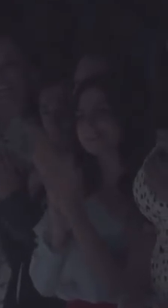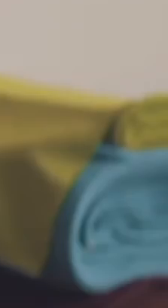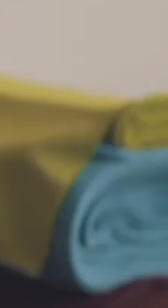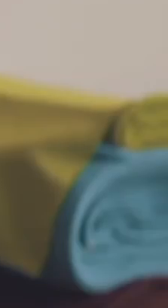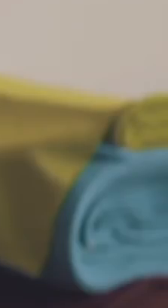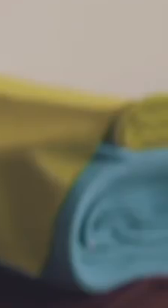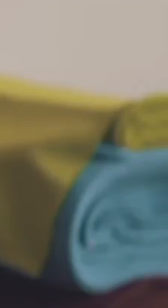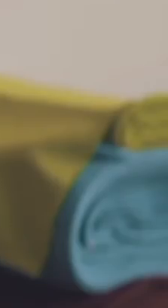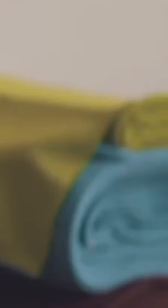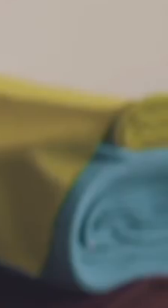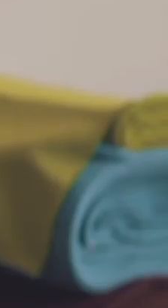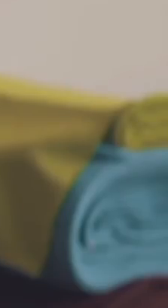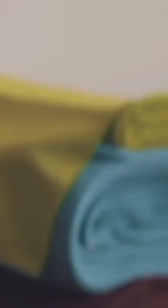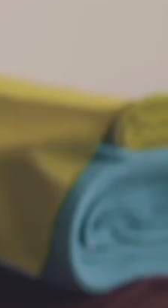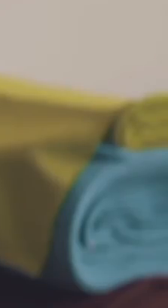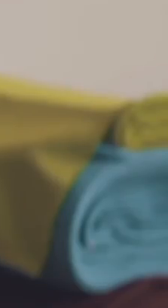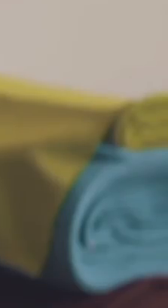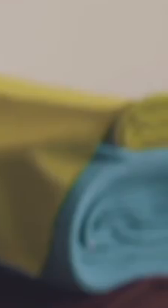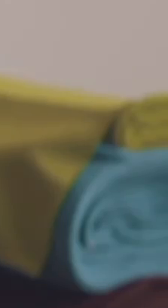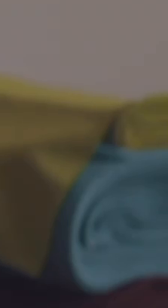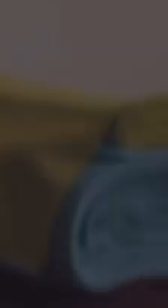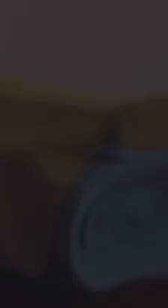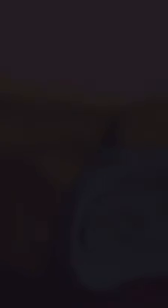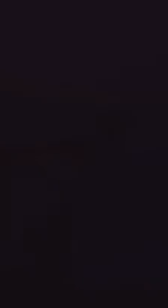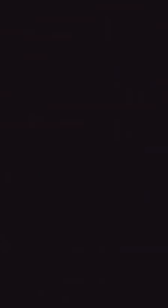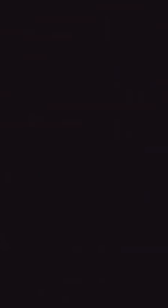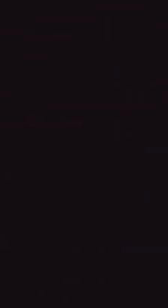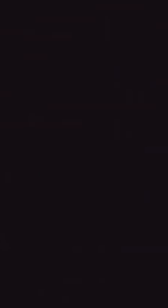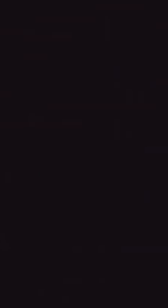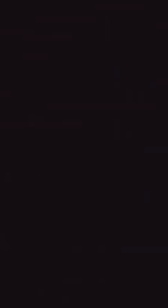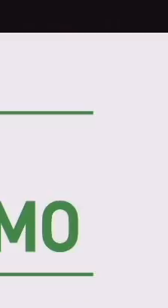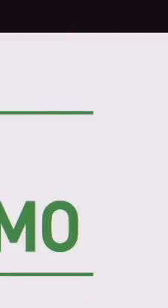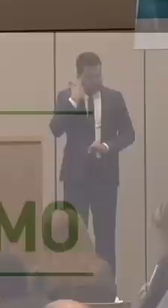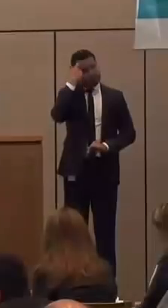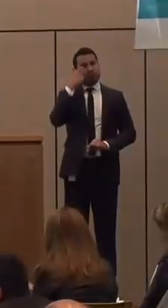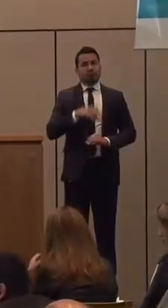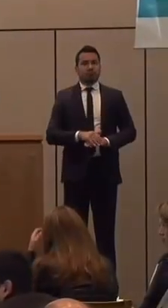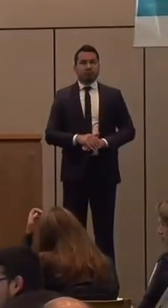de la vida yo creo que lo más importante es tomar la decisión de arriesgarse